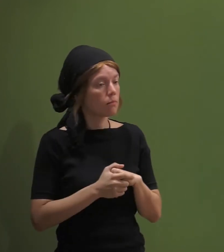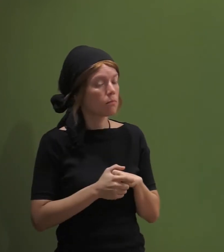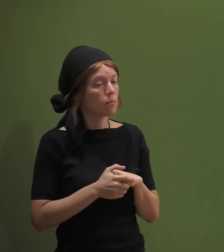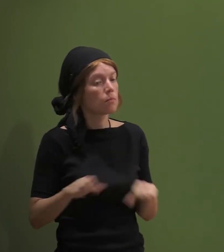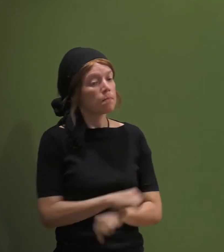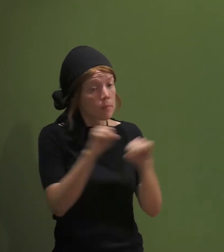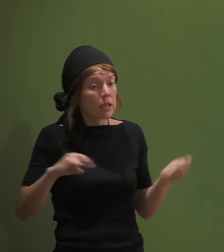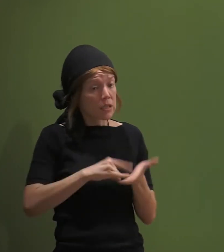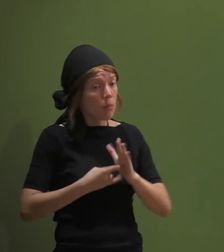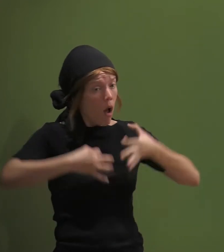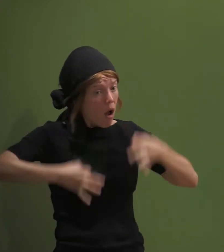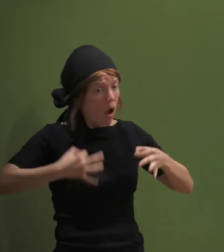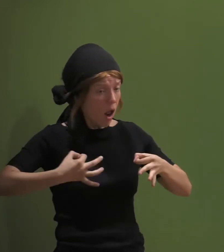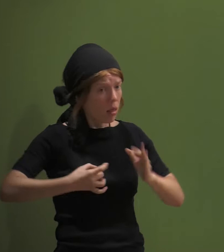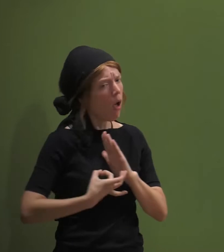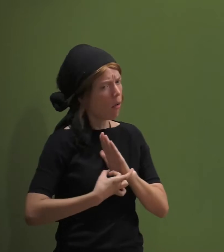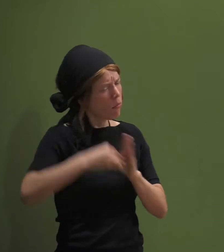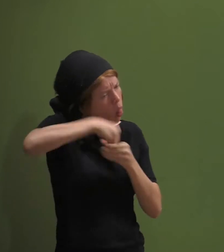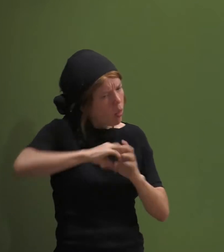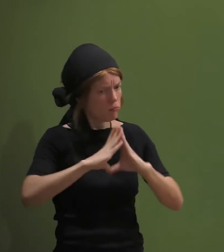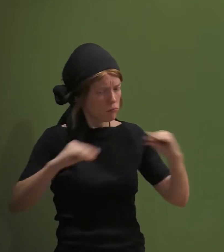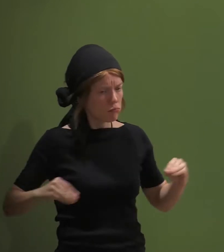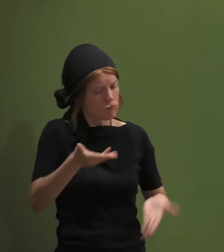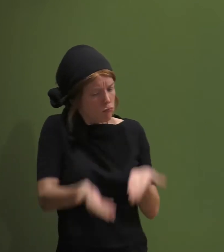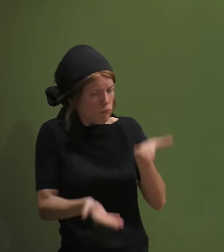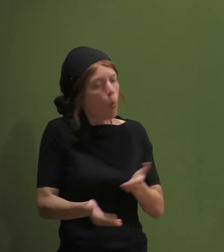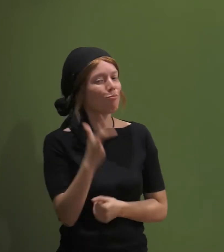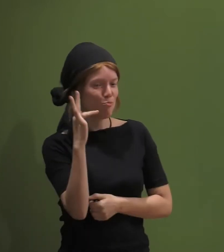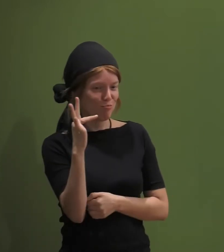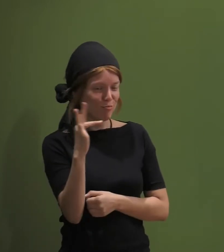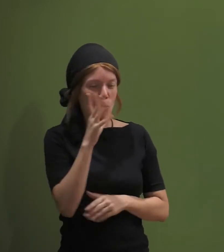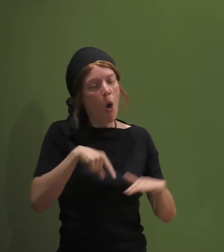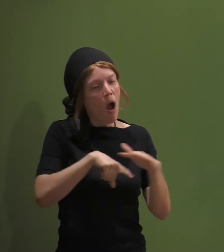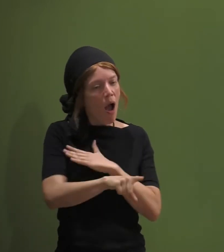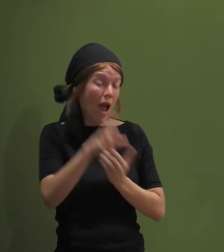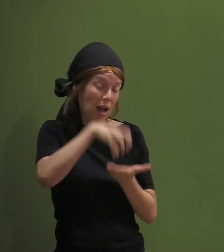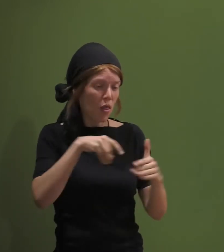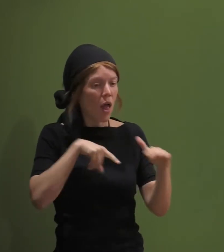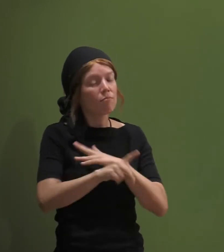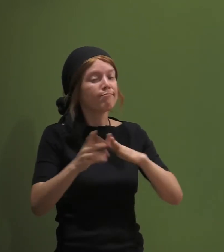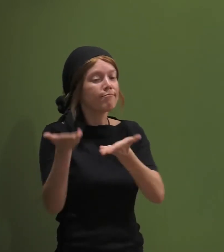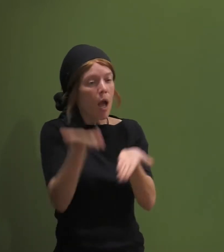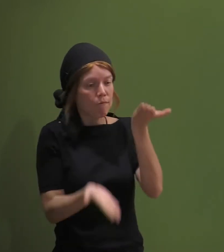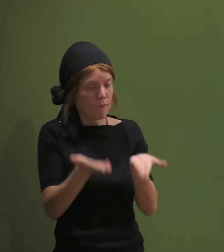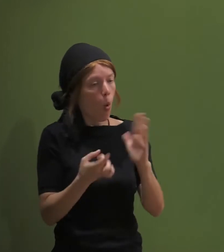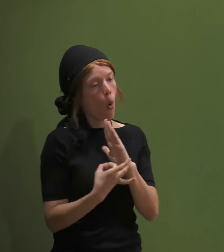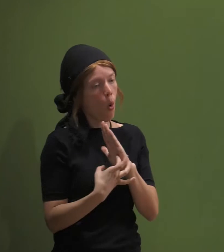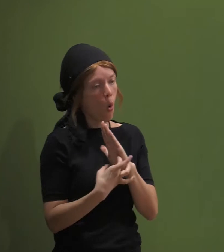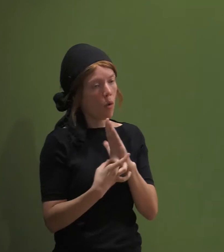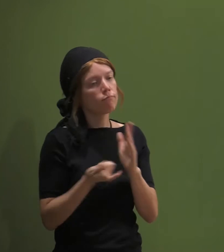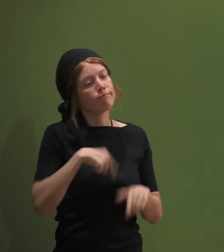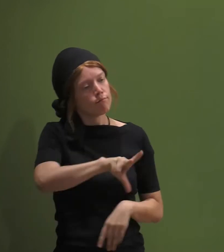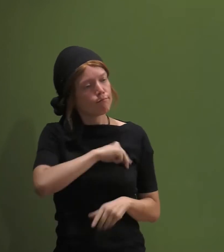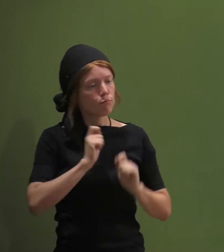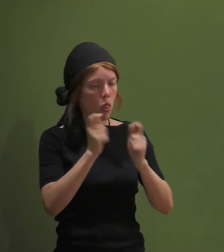implantación de los sistemas de garantía de calidad en nuestros centros ha sido valorada positivamente por la Agencia Nacional de Evaluación de la Calidad y